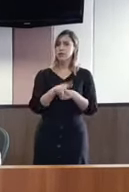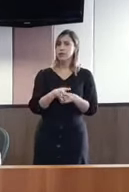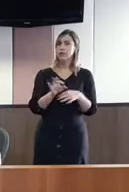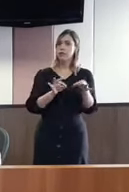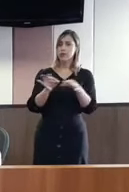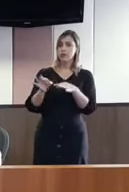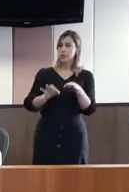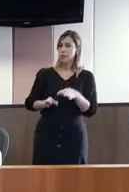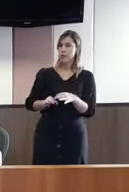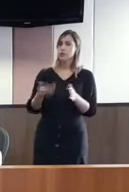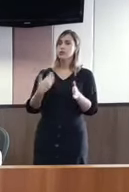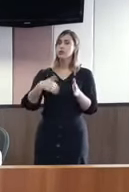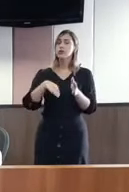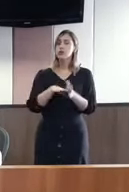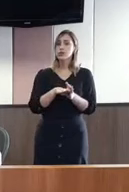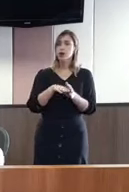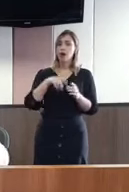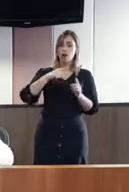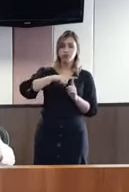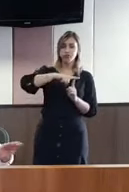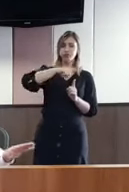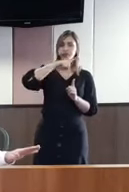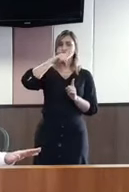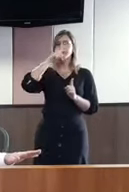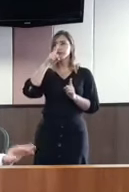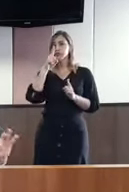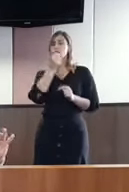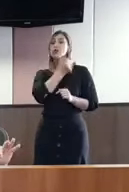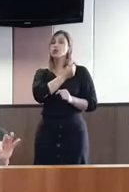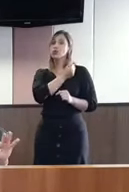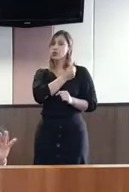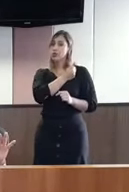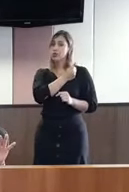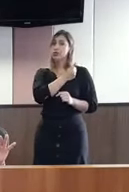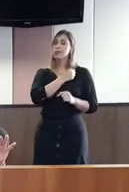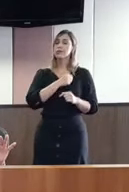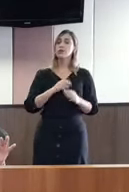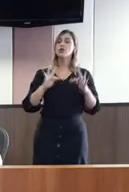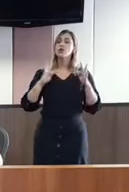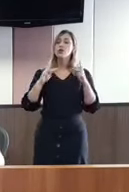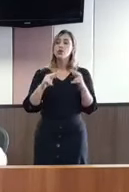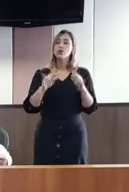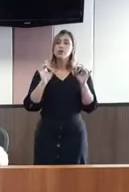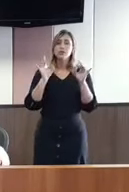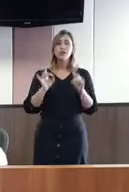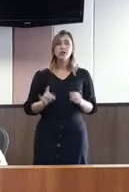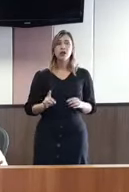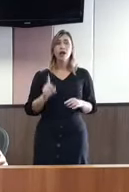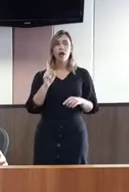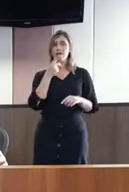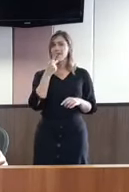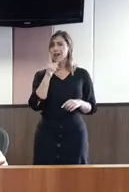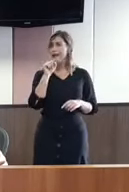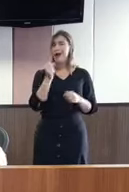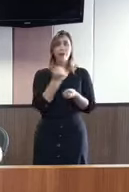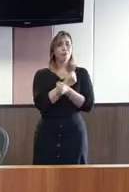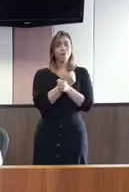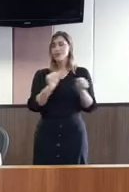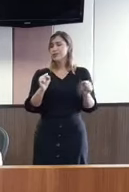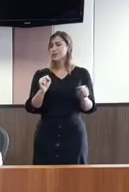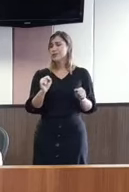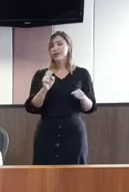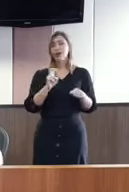para quando chegarmos no pico, porque os especialistas todos dizem isso. É impossível não haver a contaminação. Ela